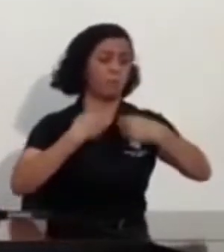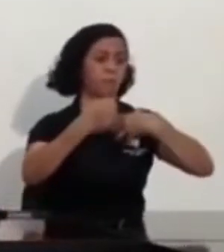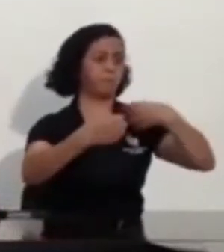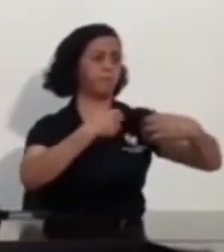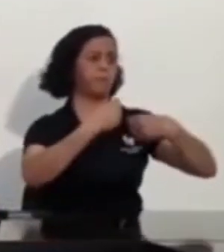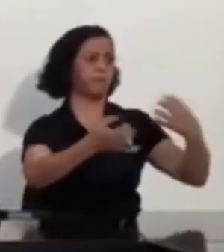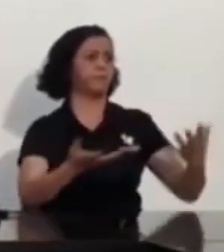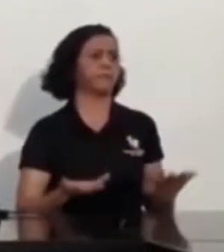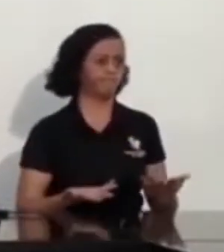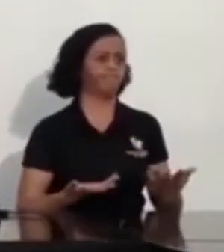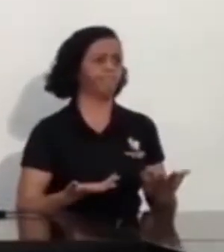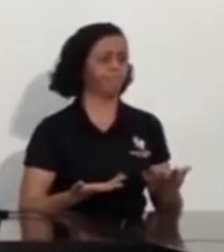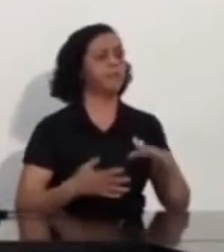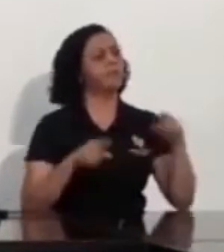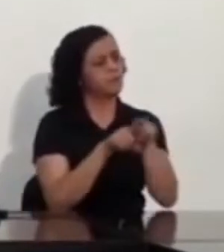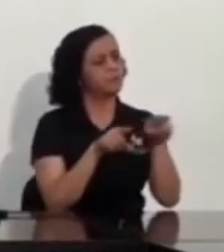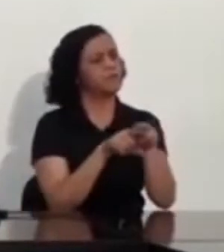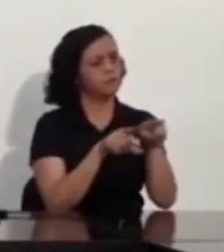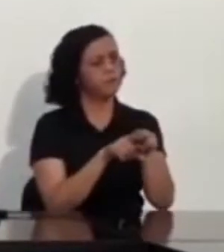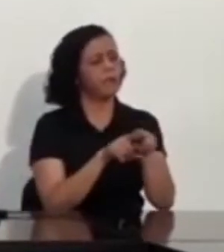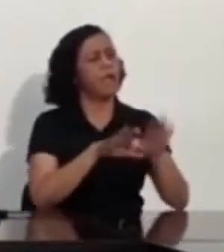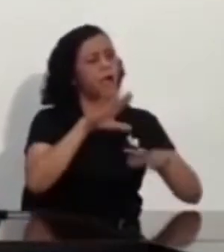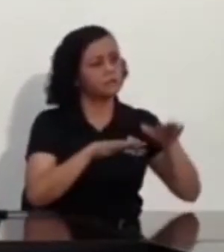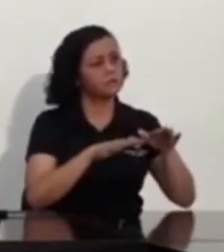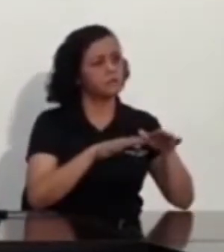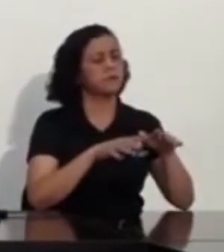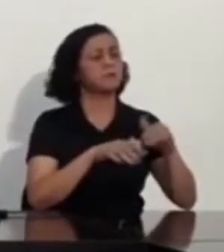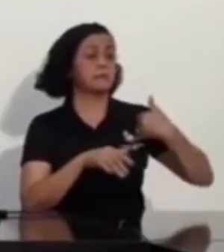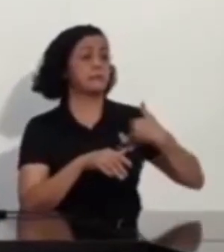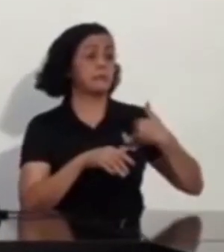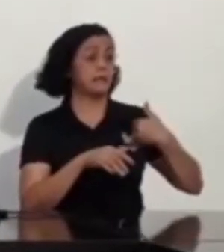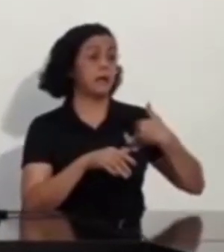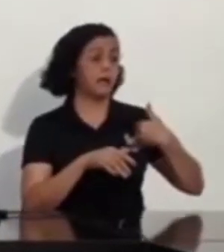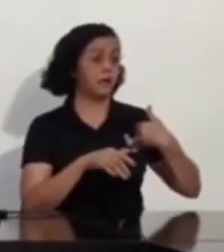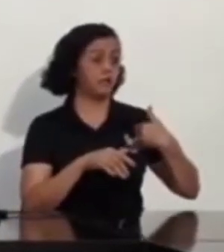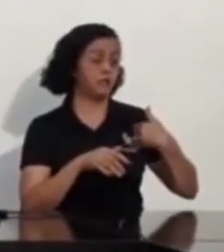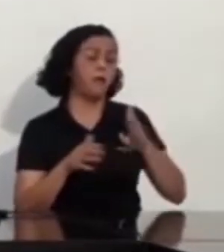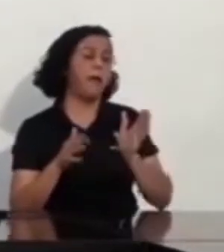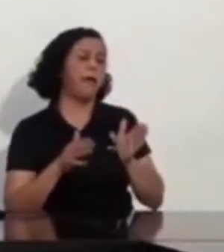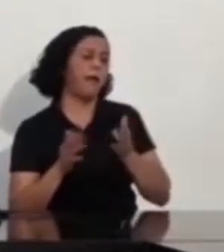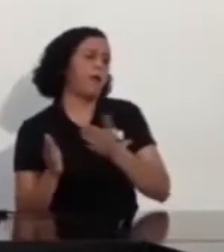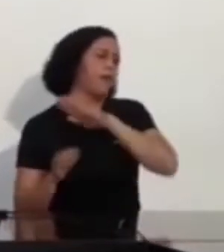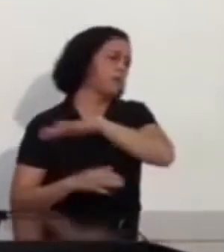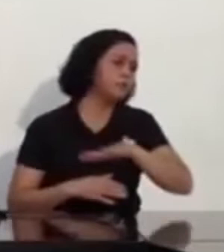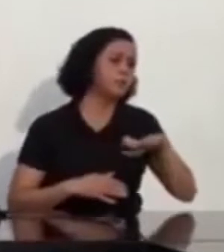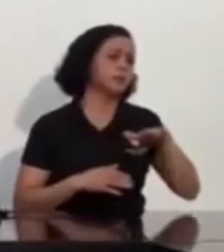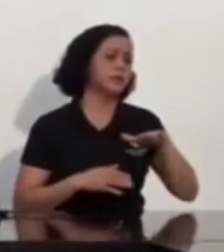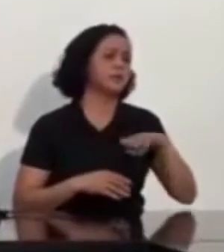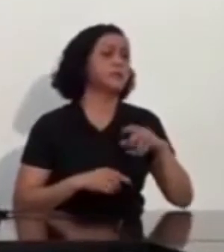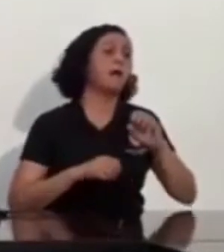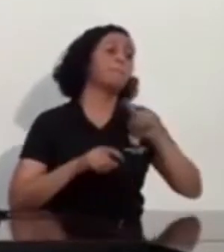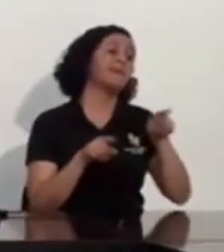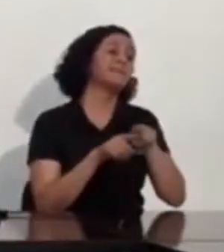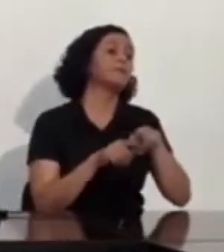disso, daqueles que mesmo tendo uma faixa etária menor, mas tendo comorbidades, como diabetes, como hipertensão, como